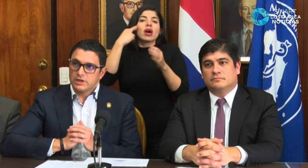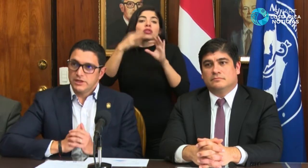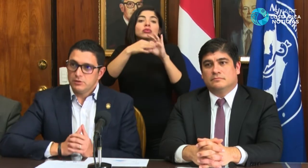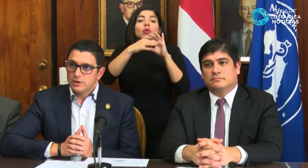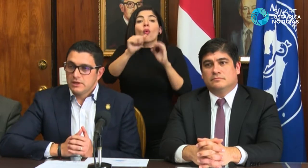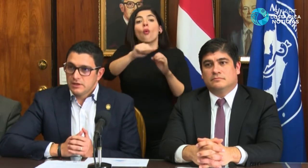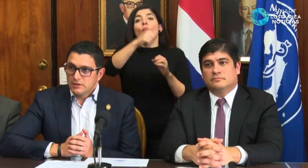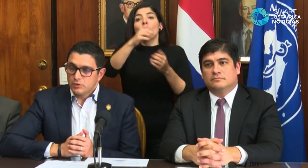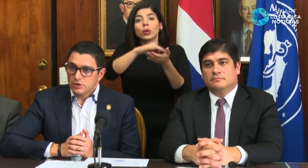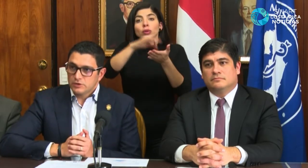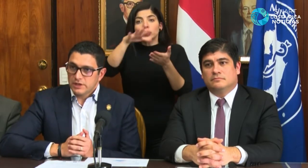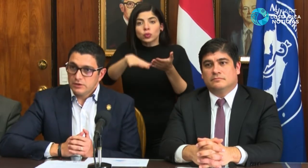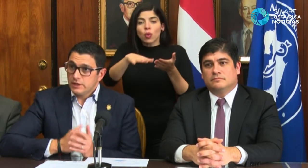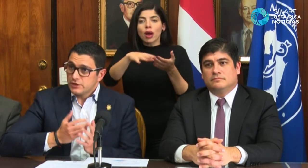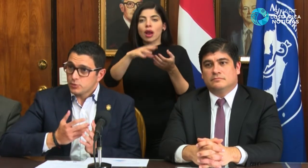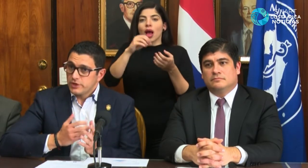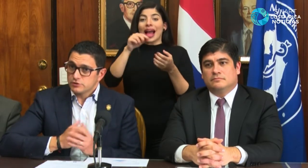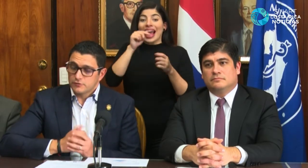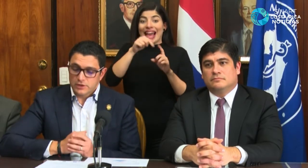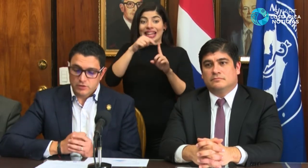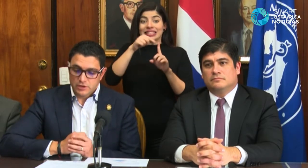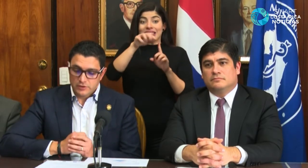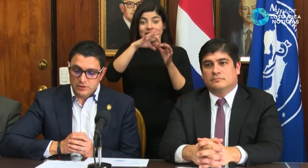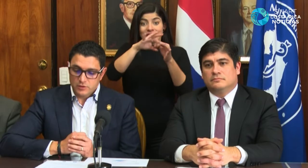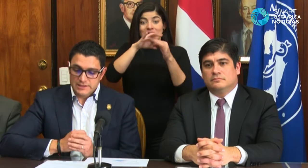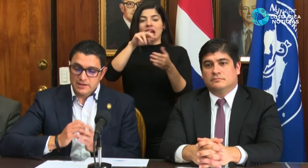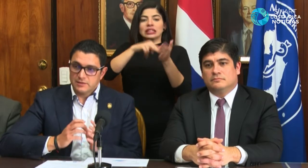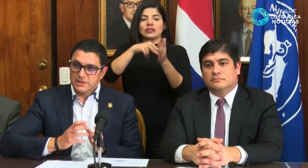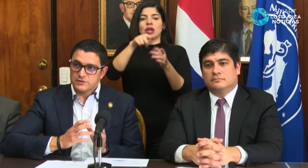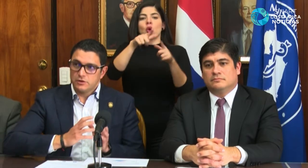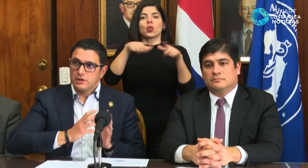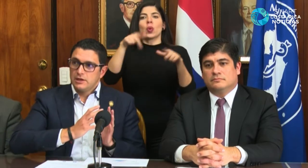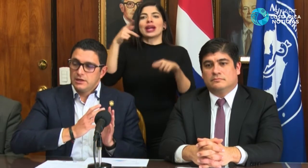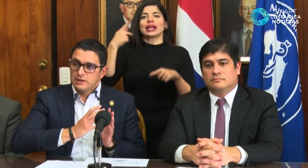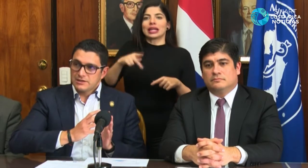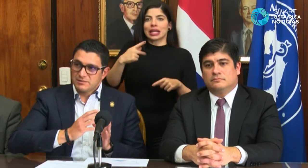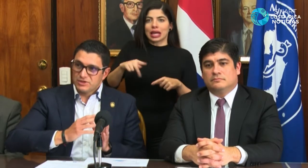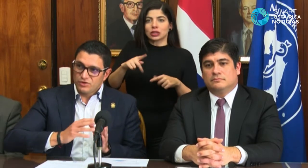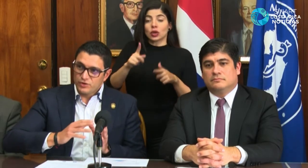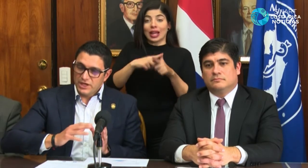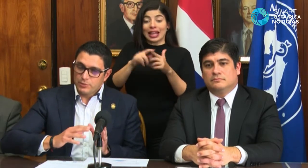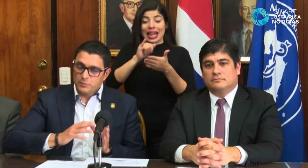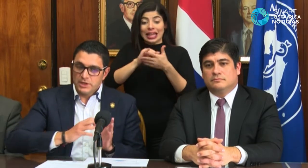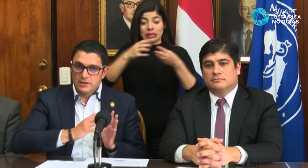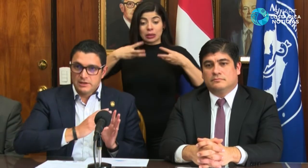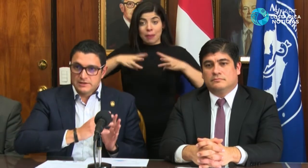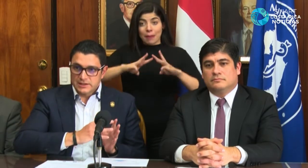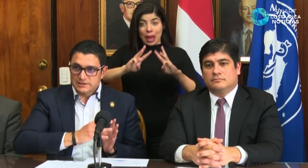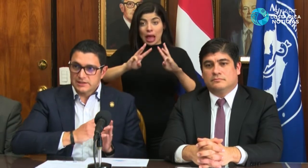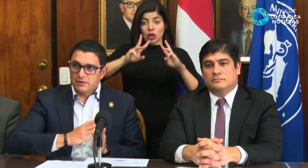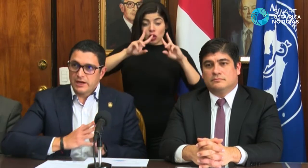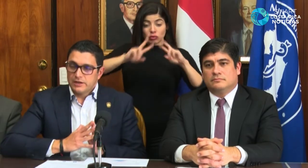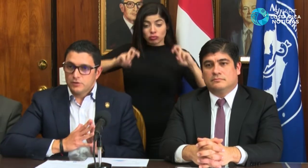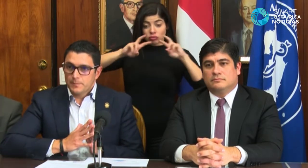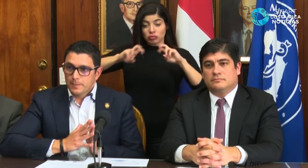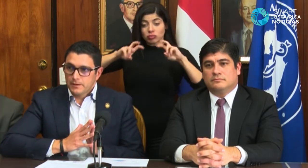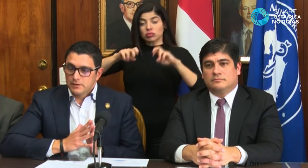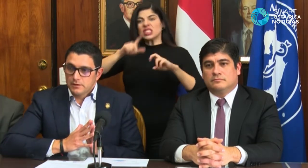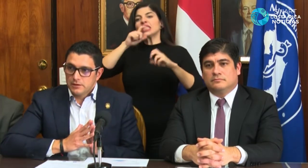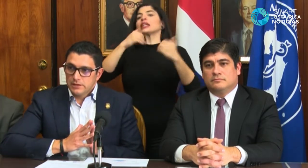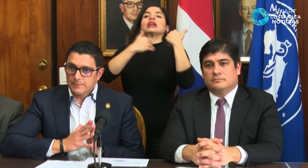centro educativo de alguna otra índole. Eso puede ser un factor de riesgo. Esa determinación y esa metodología propia se está